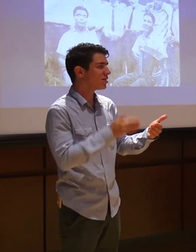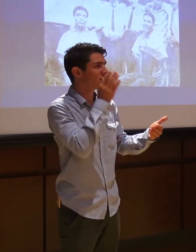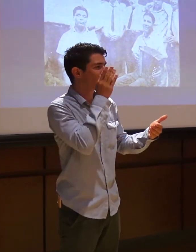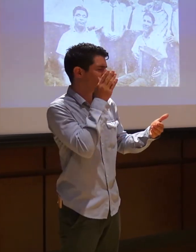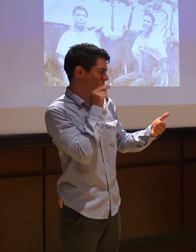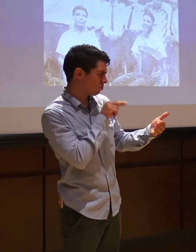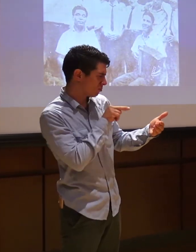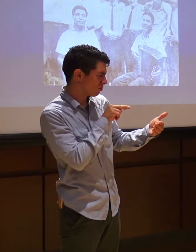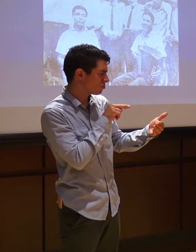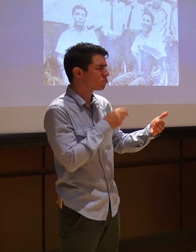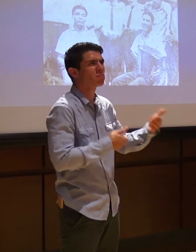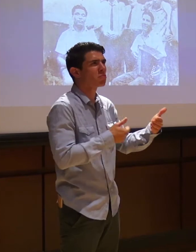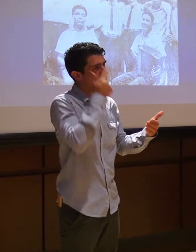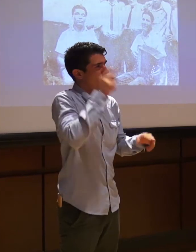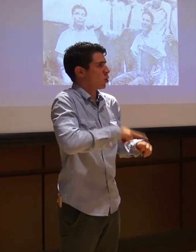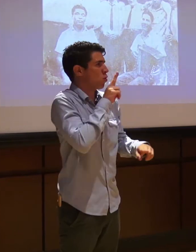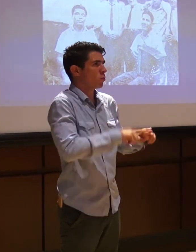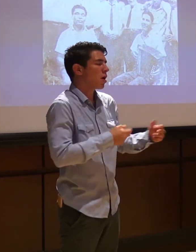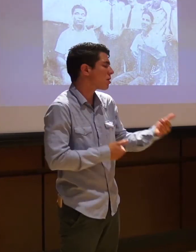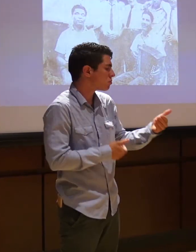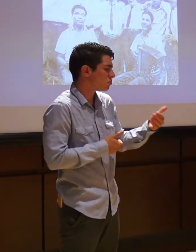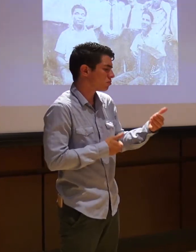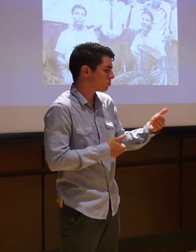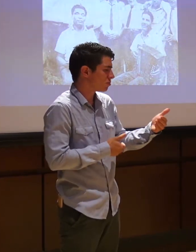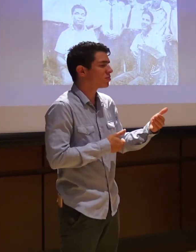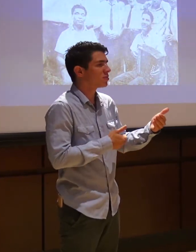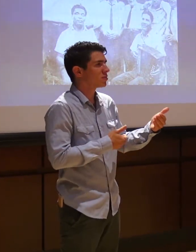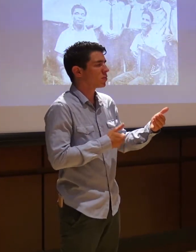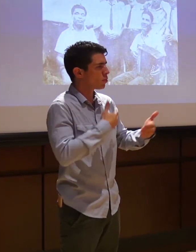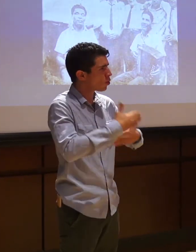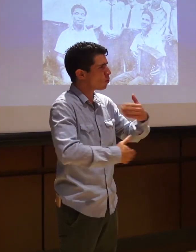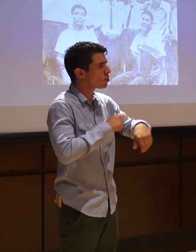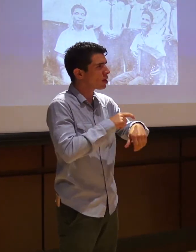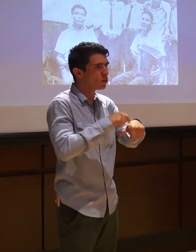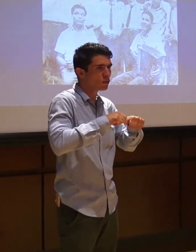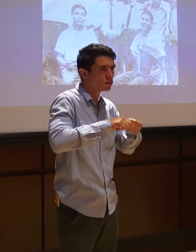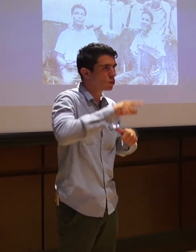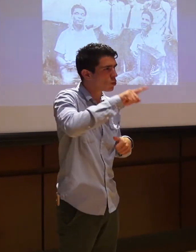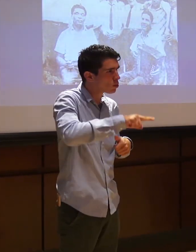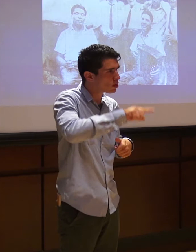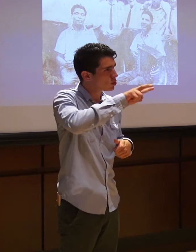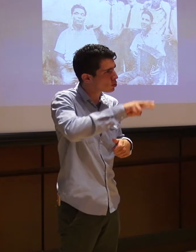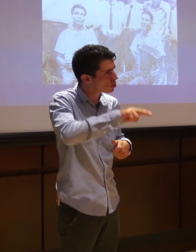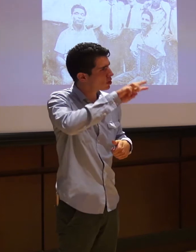nos contaba que cuando su padre nació, el abuelo de él en ese momento, el abuelo de